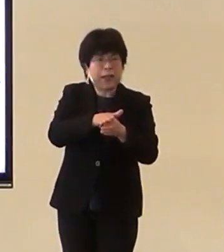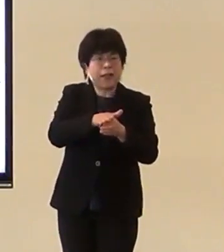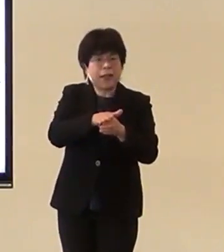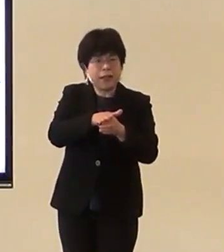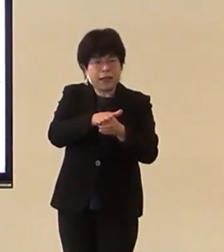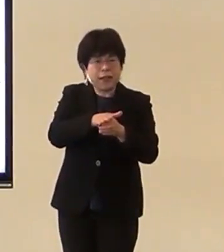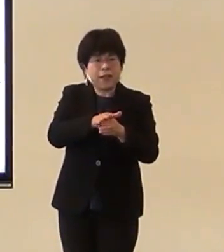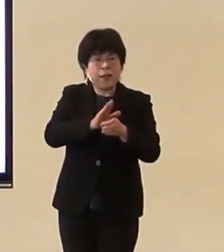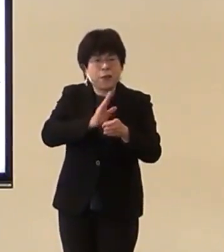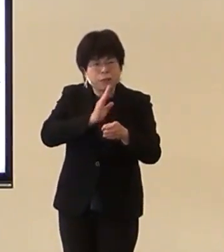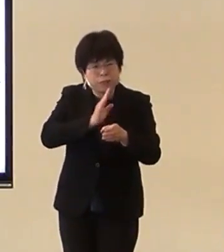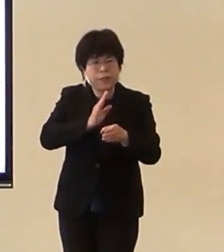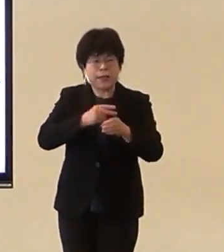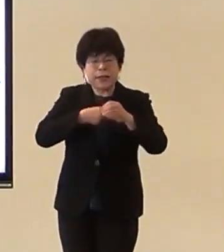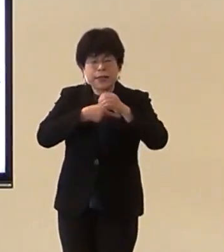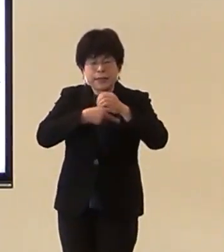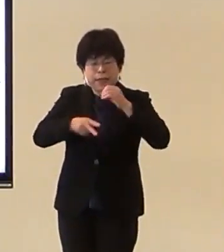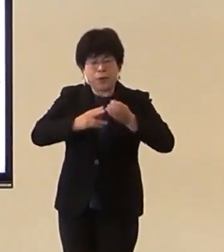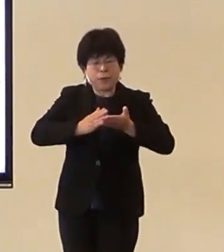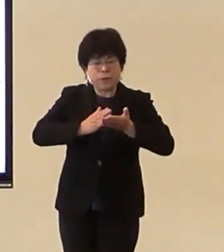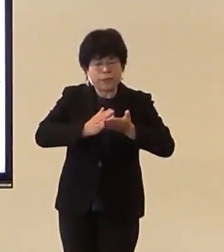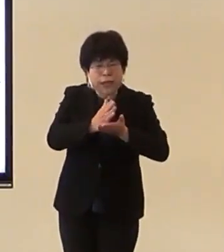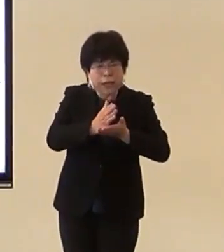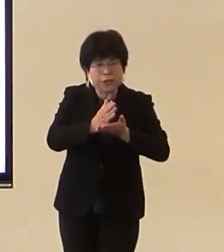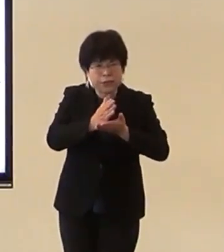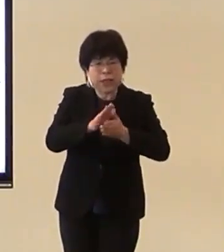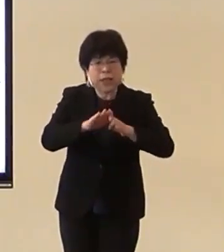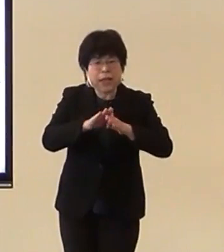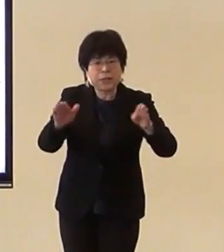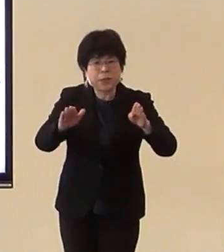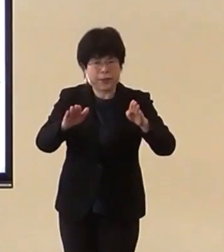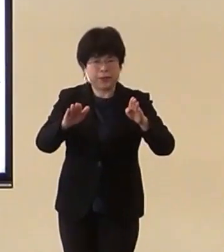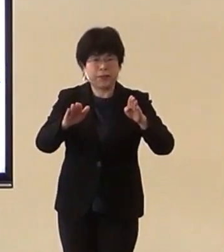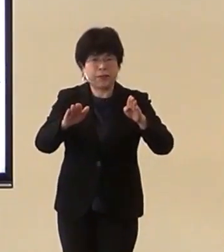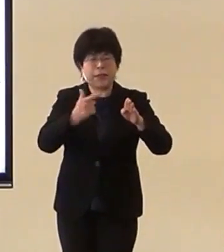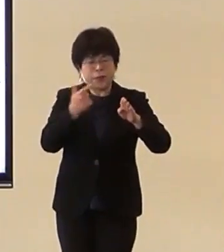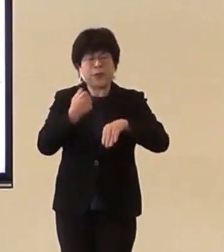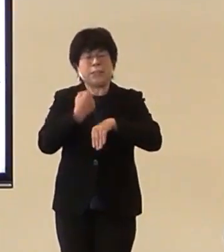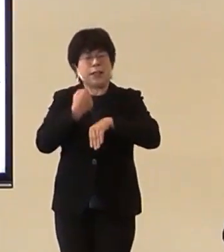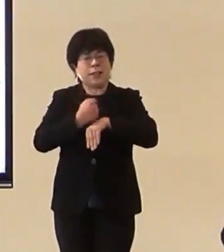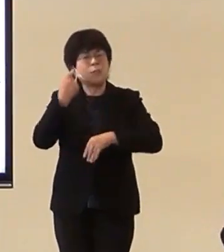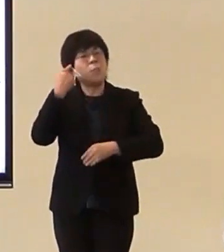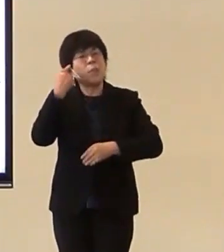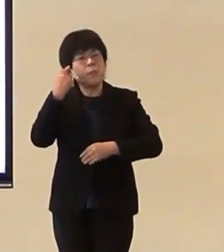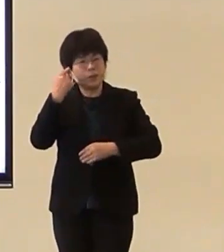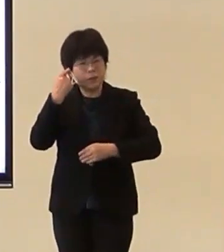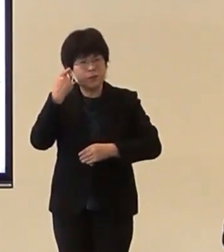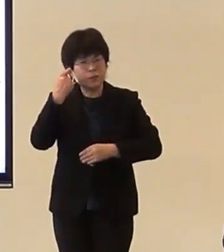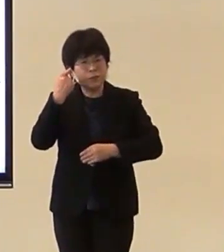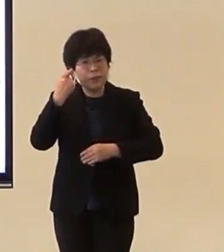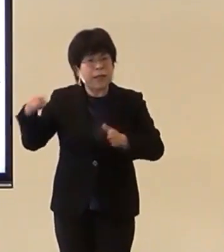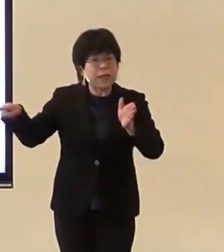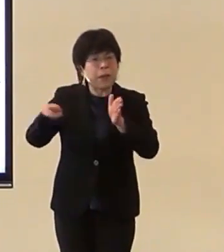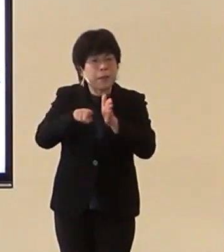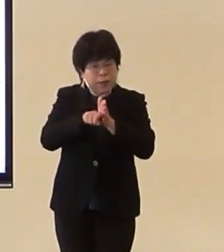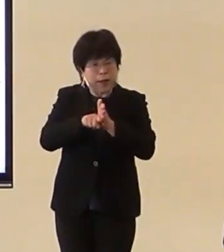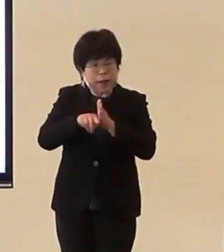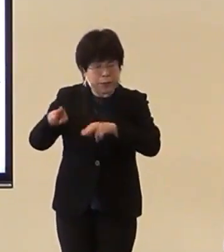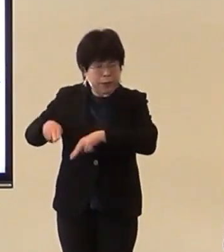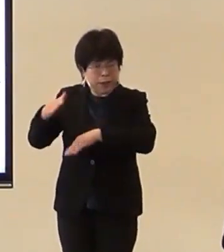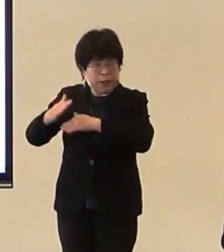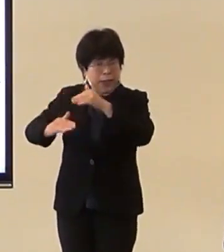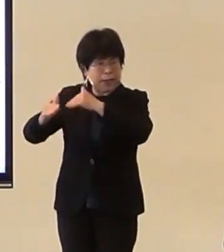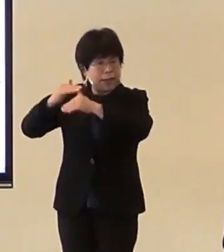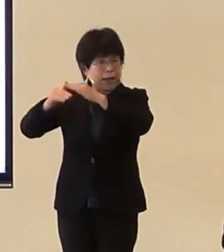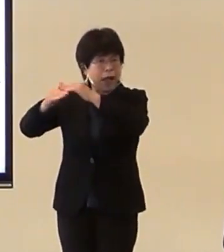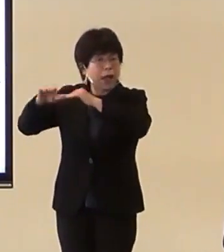作るような思いでやっていかなきゃいけないということを理解してほしいです。でこれが大変なんです。今までは全てあったものをやるんですけども、ワ